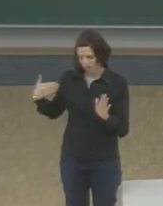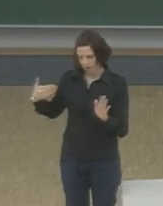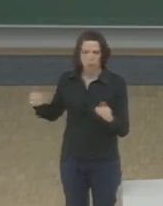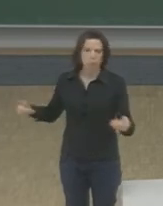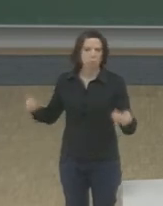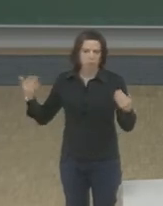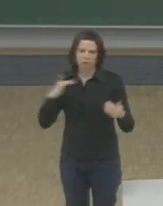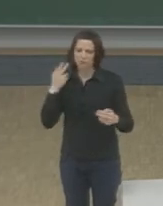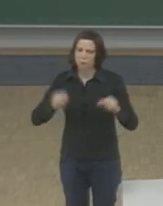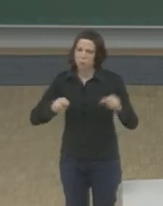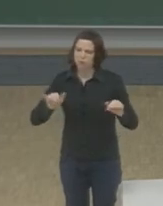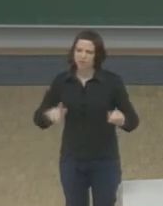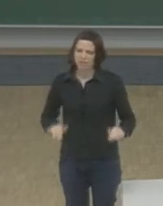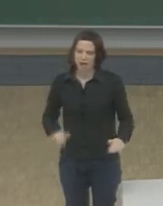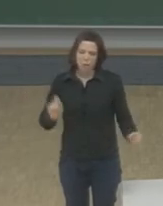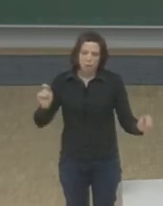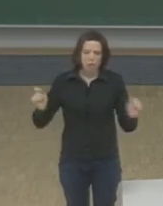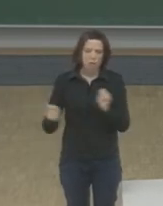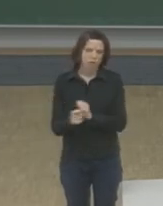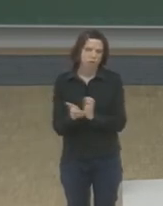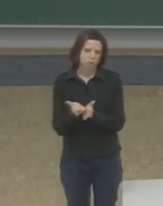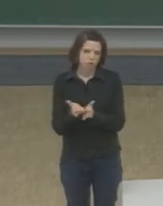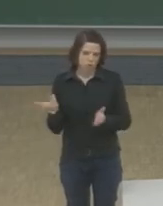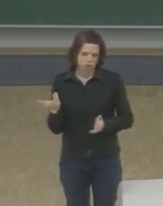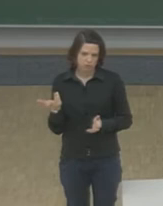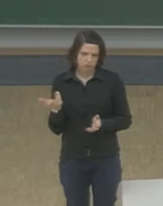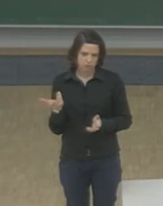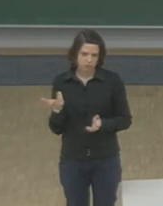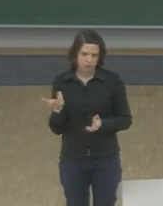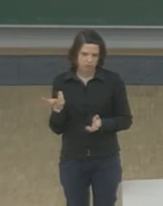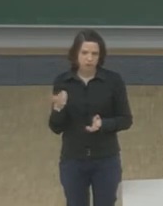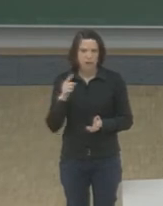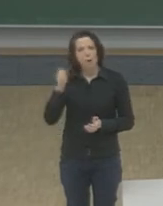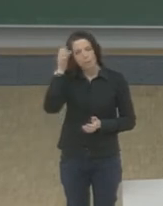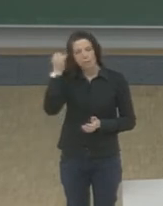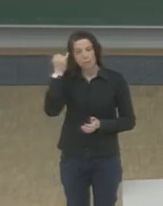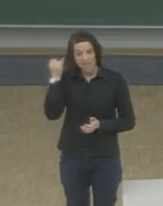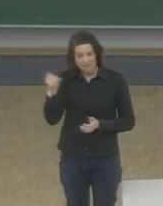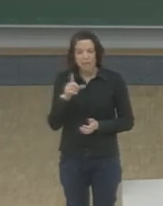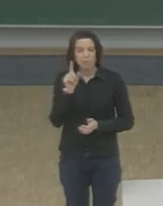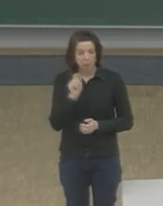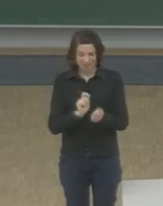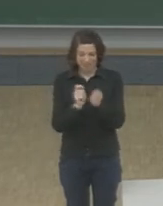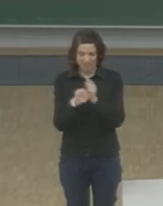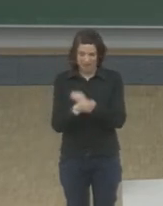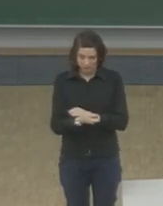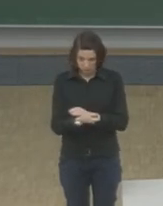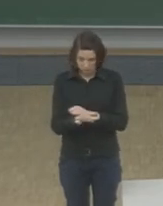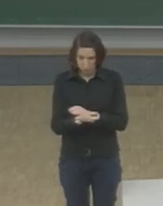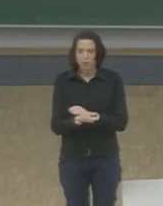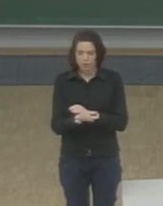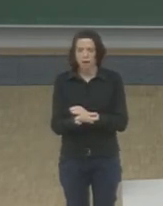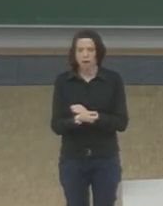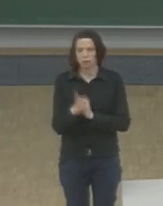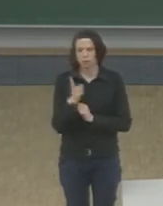hat. Daraus alleine würde ich aber nur eine Transformation der Bildungsidee ableiten wollen, nicht das Ende ihrer